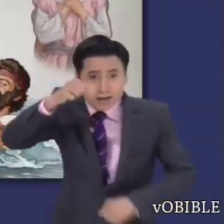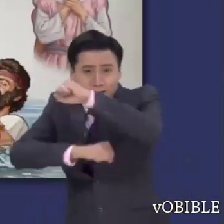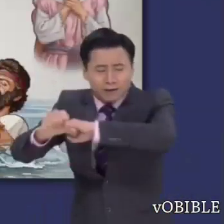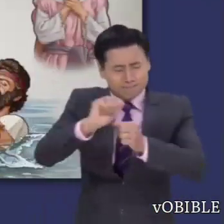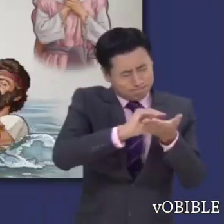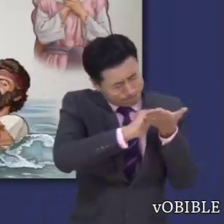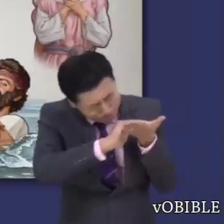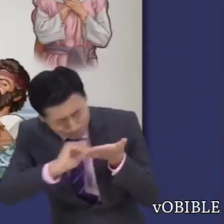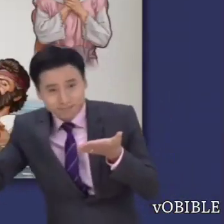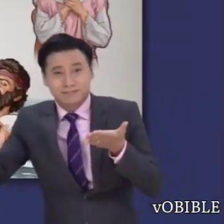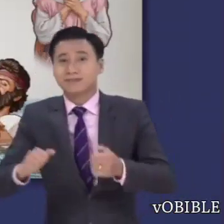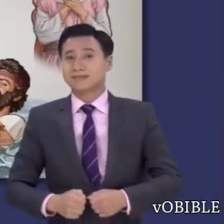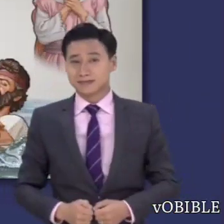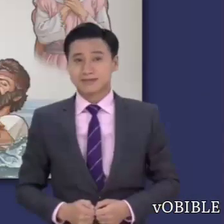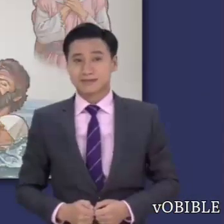虔诚的行为。